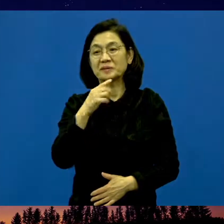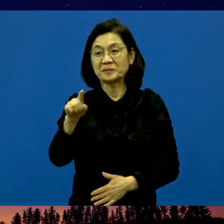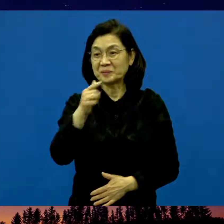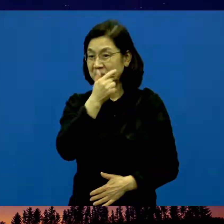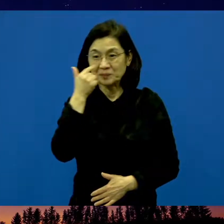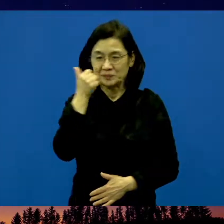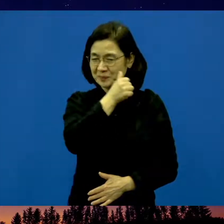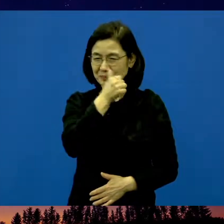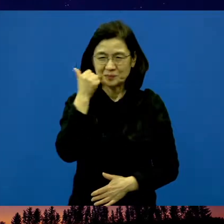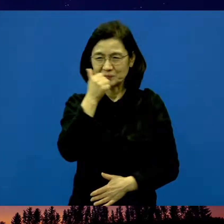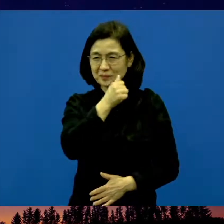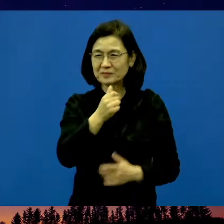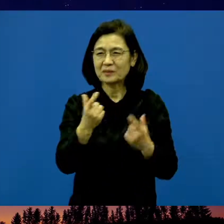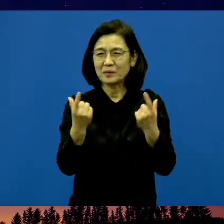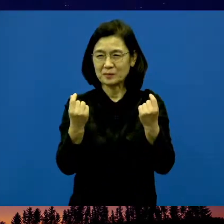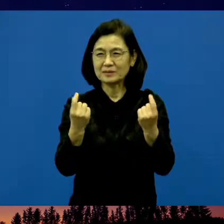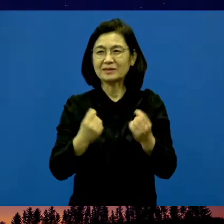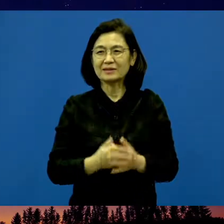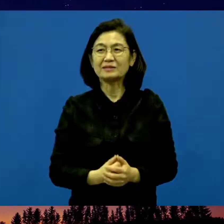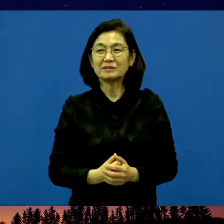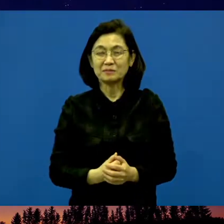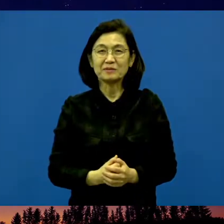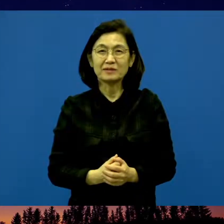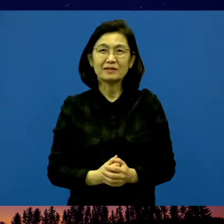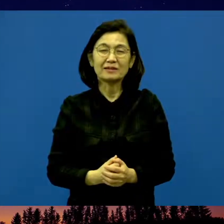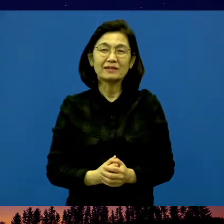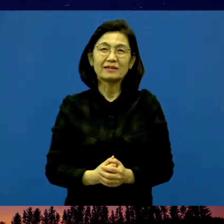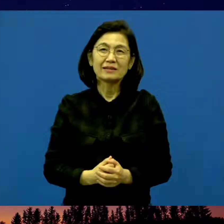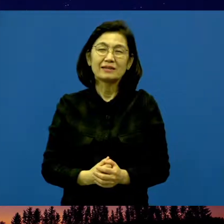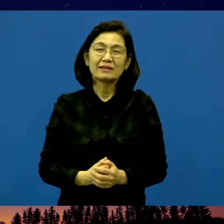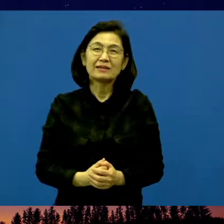호주에 갔다 와가지고